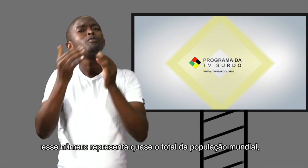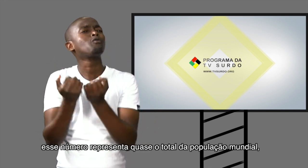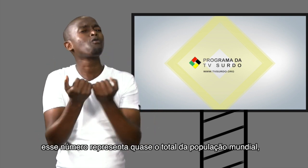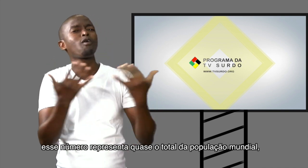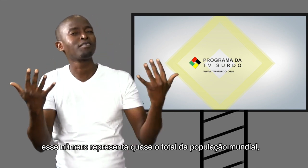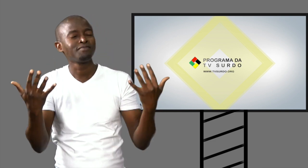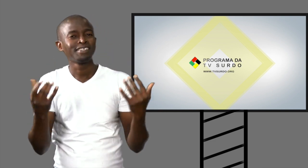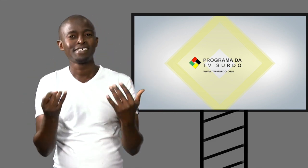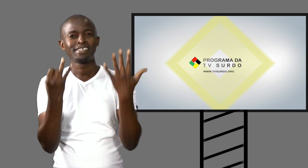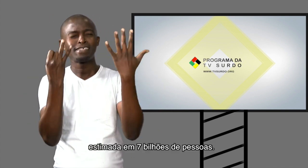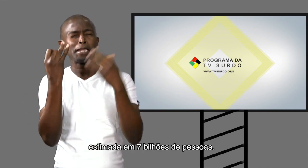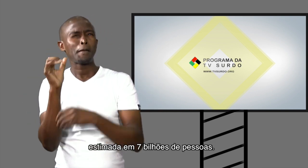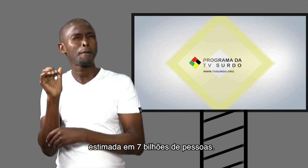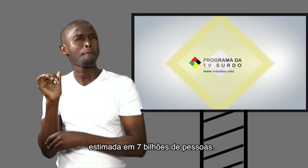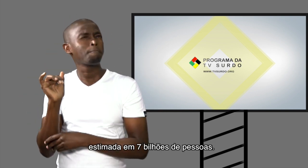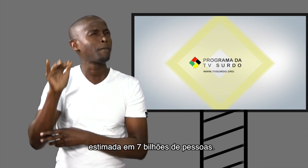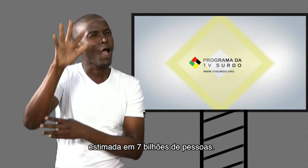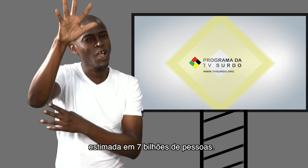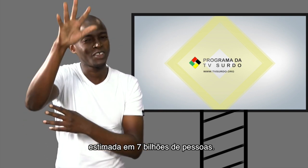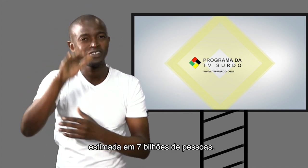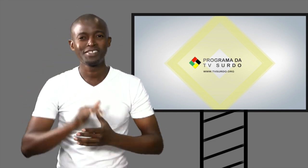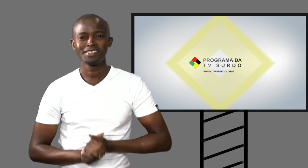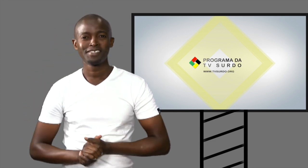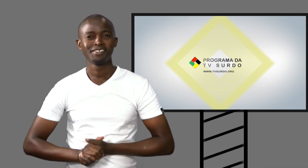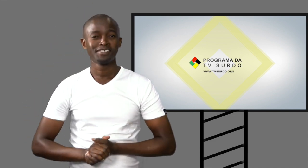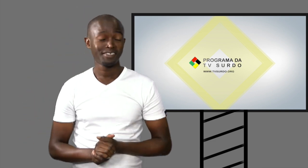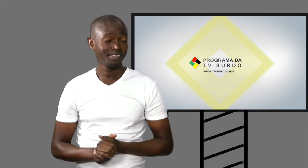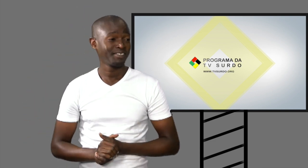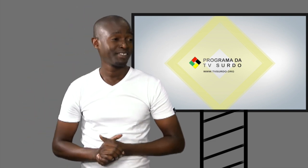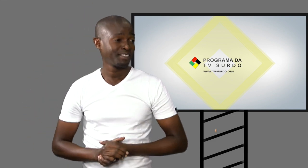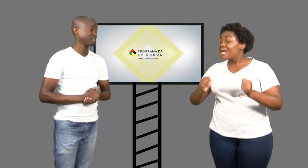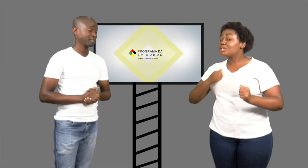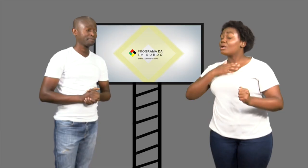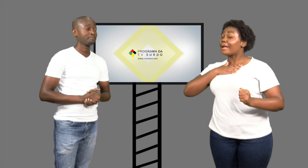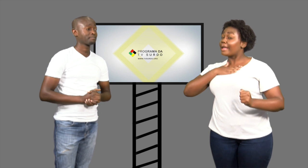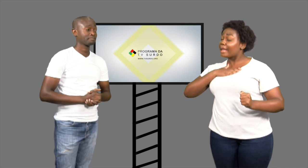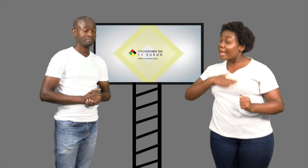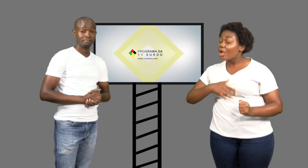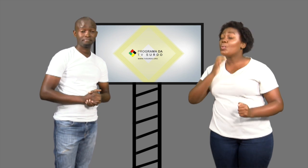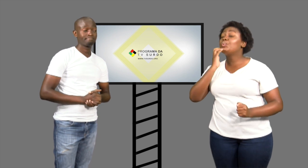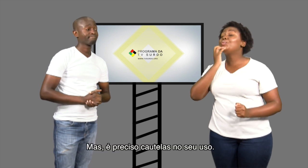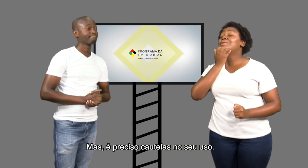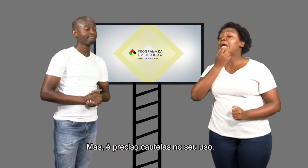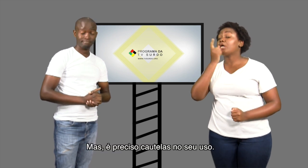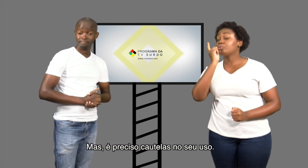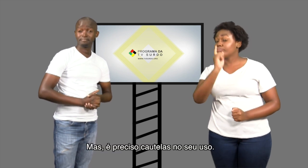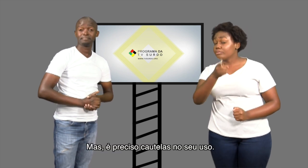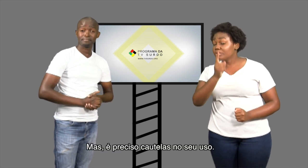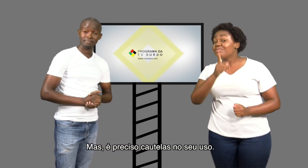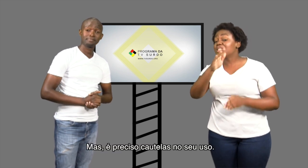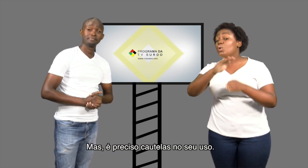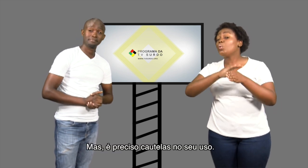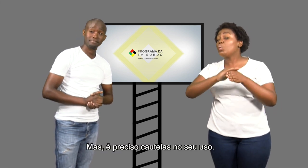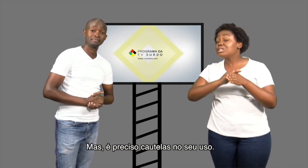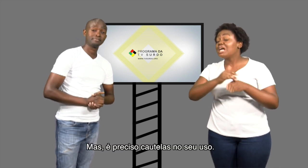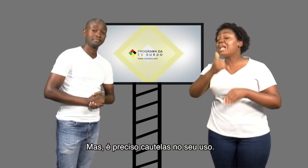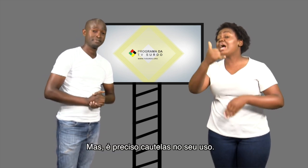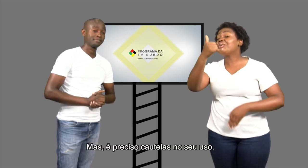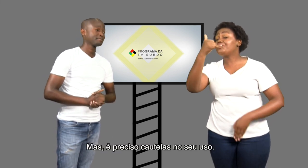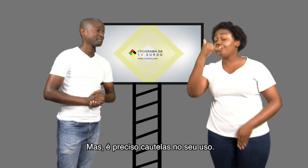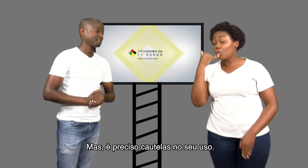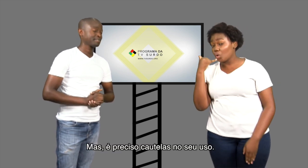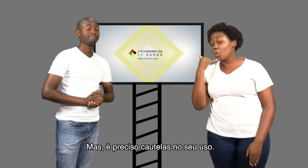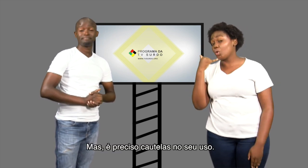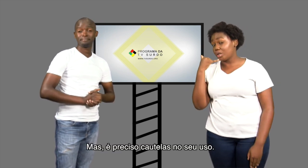quase o total da população mundial, estimada 7 bilhões. Mas já precisa o cautela no seu